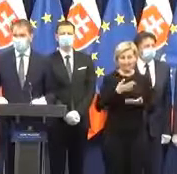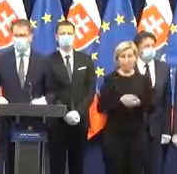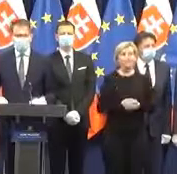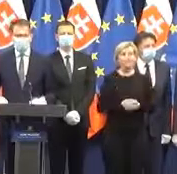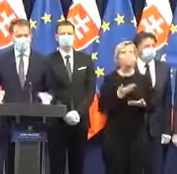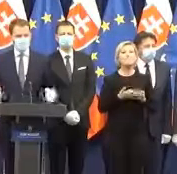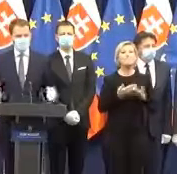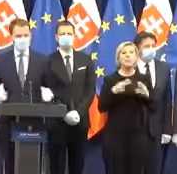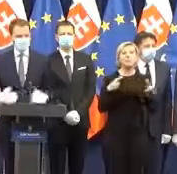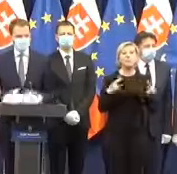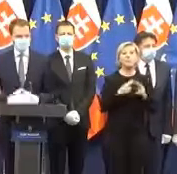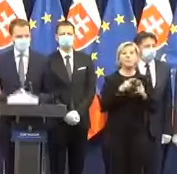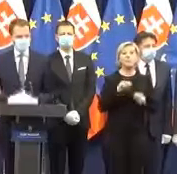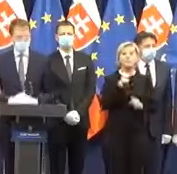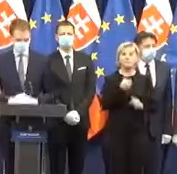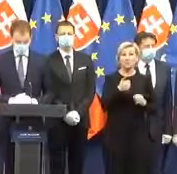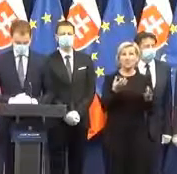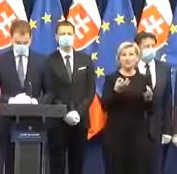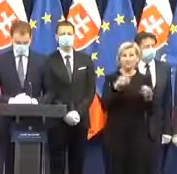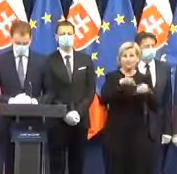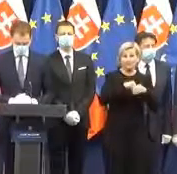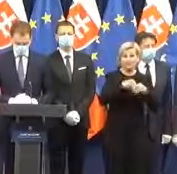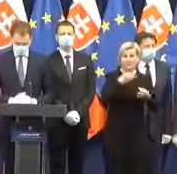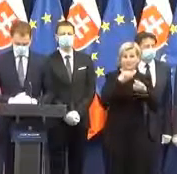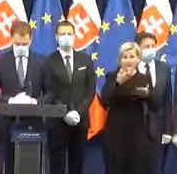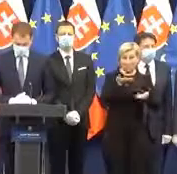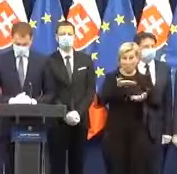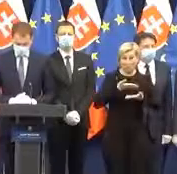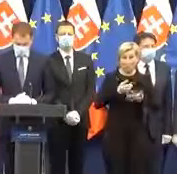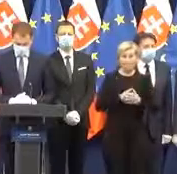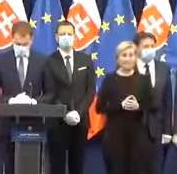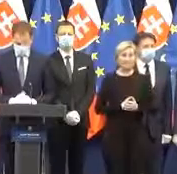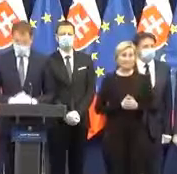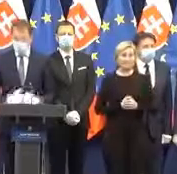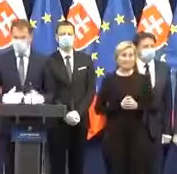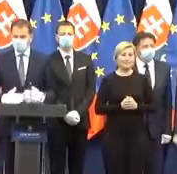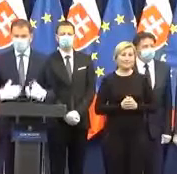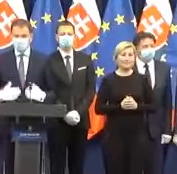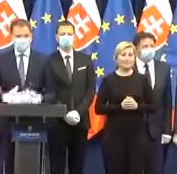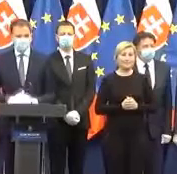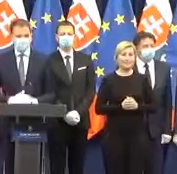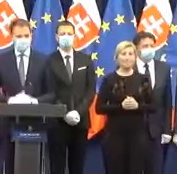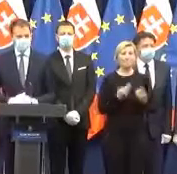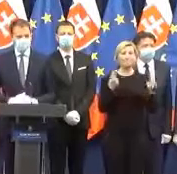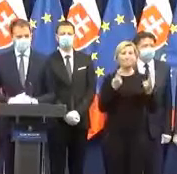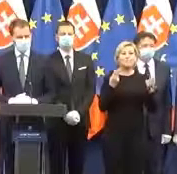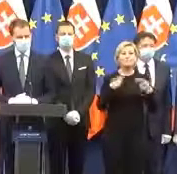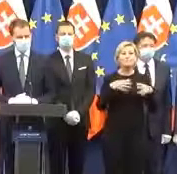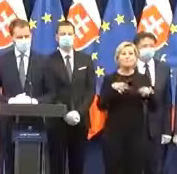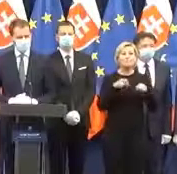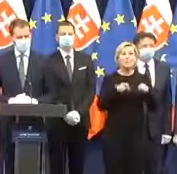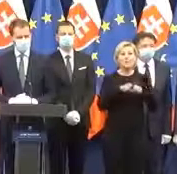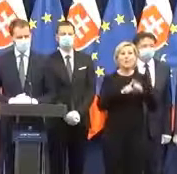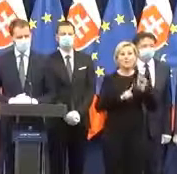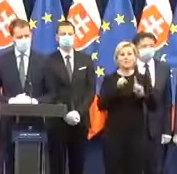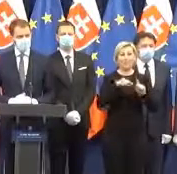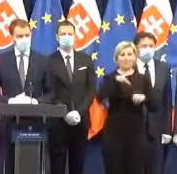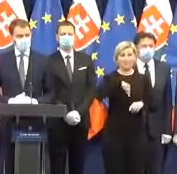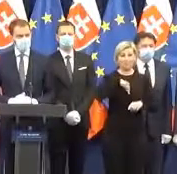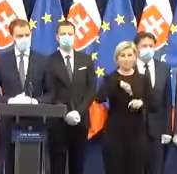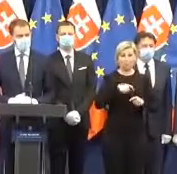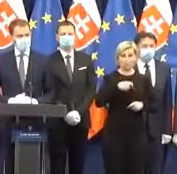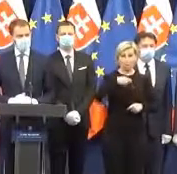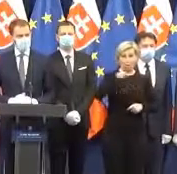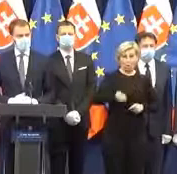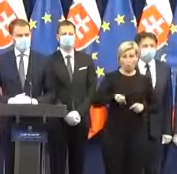tento cieľ s tým, že sme prijali aj niektoré teda interné rozhodnutia. Napríklad